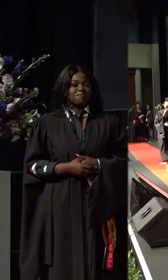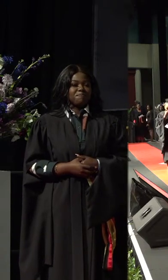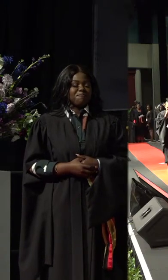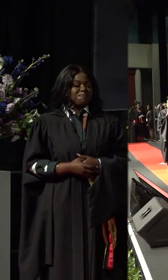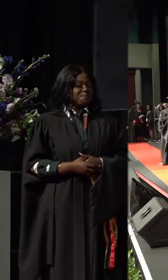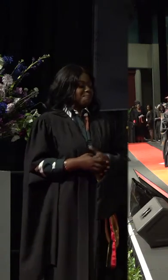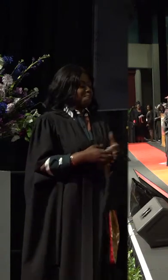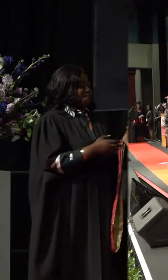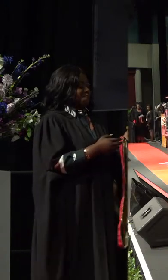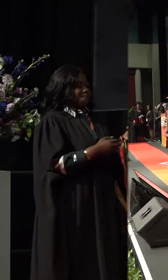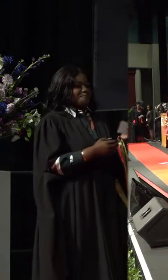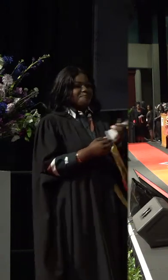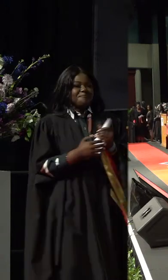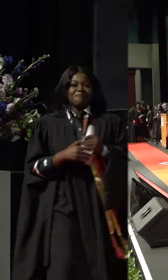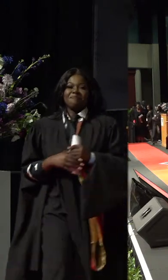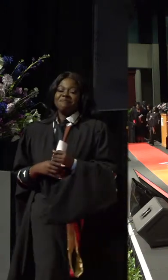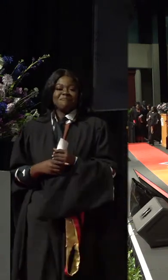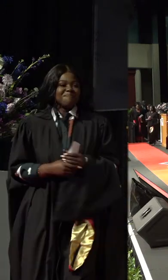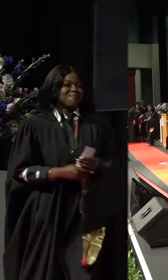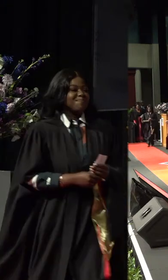Samkelisiwe Mtsholi.